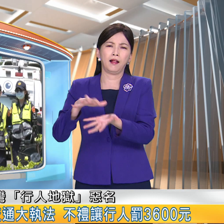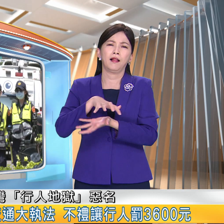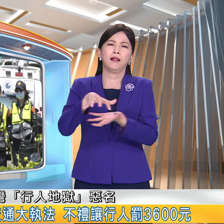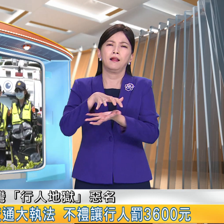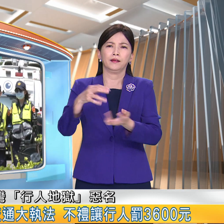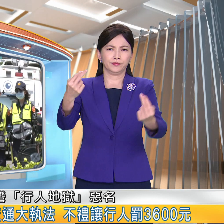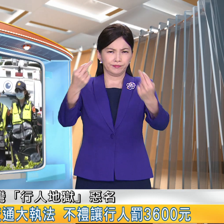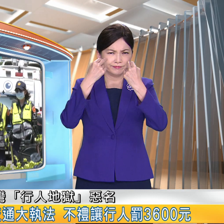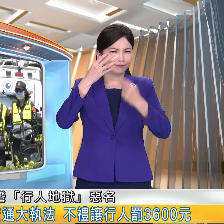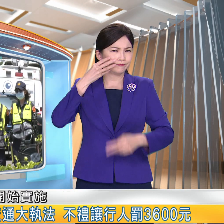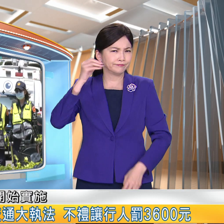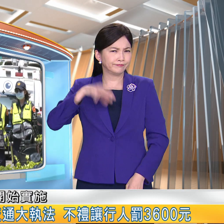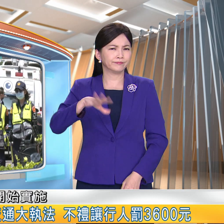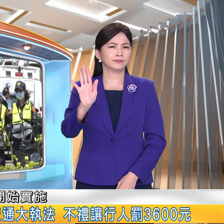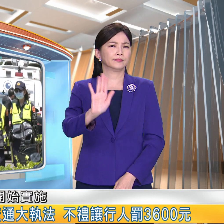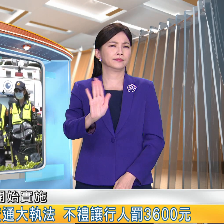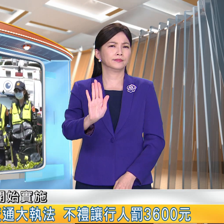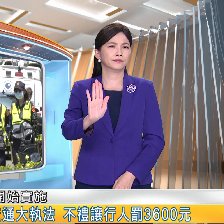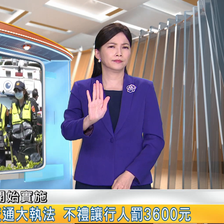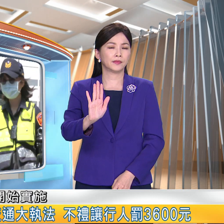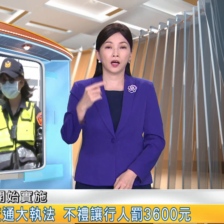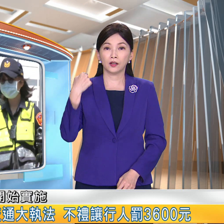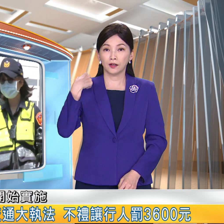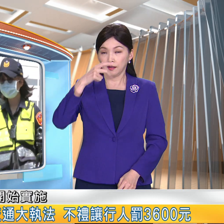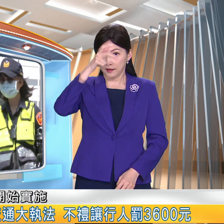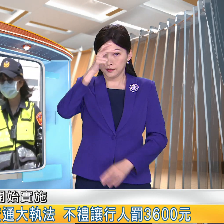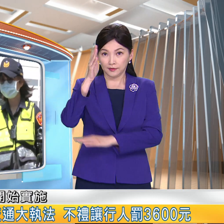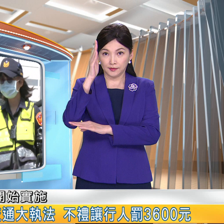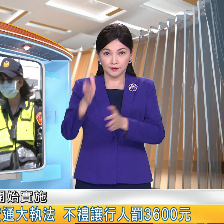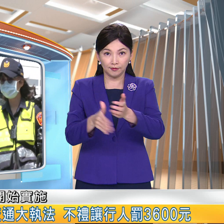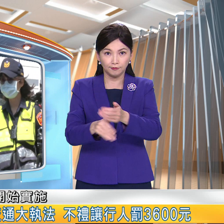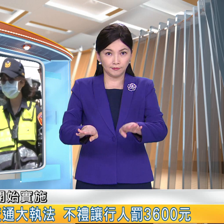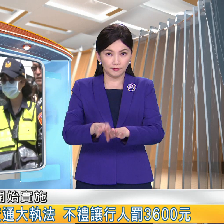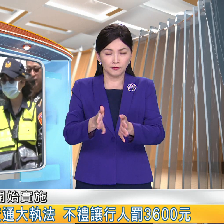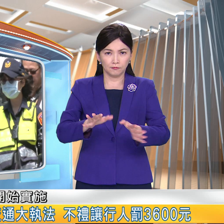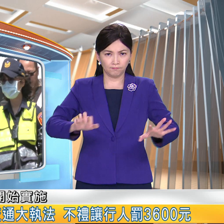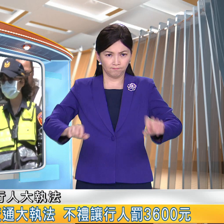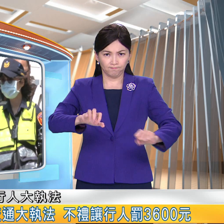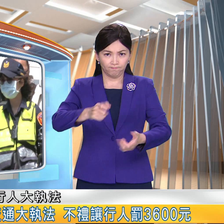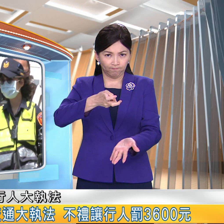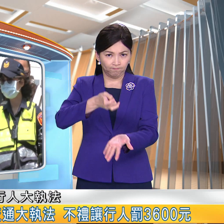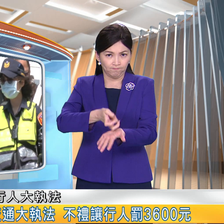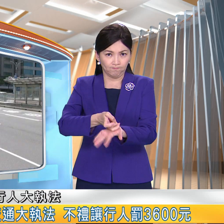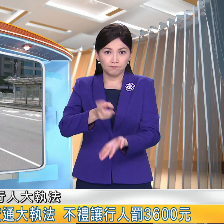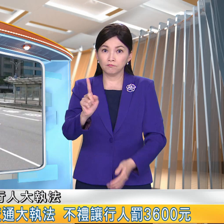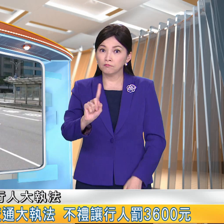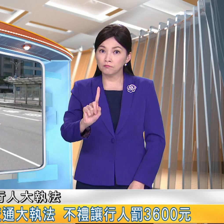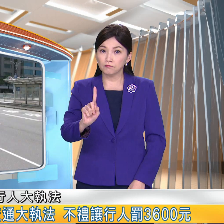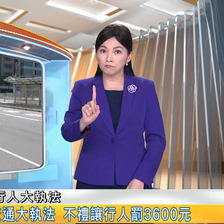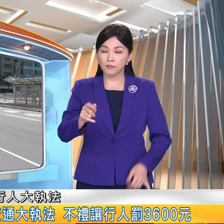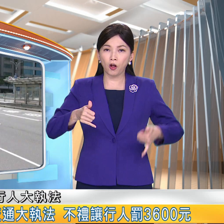名，警政署昨天开始实施路口不停让行人大举